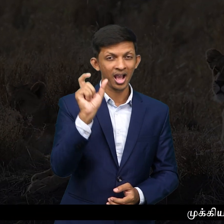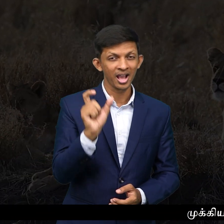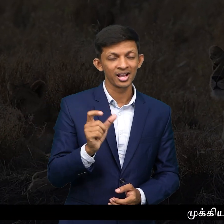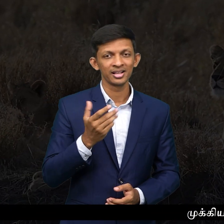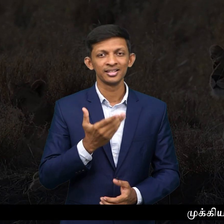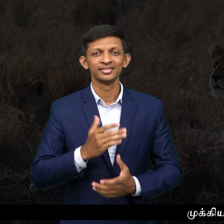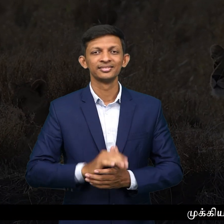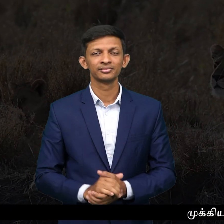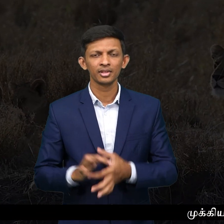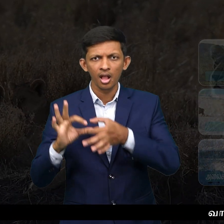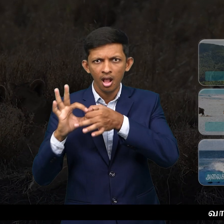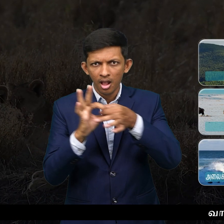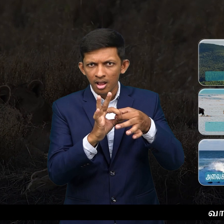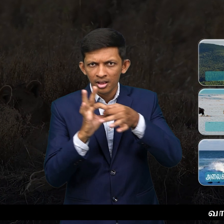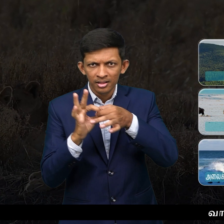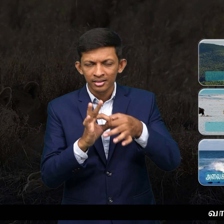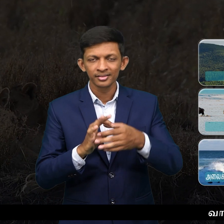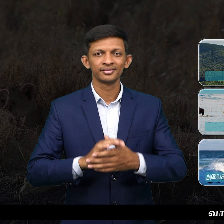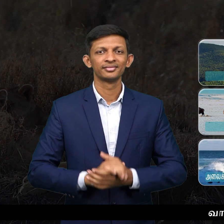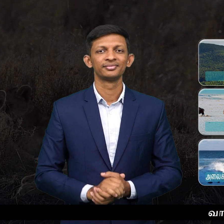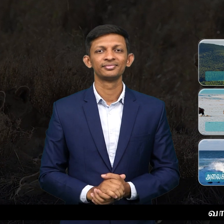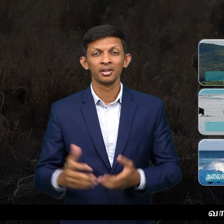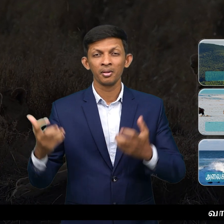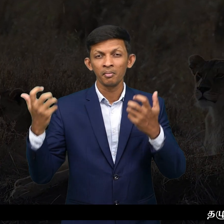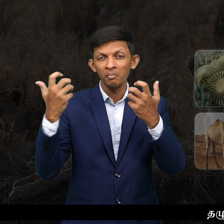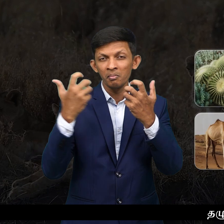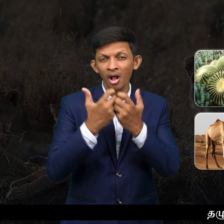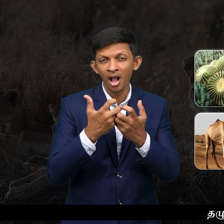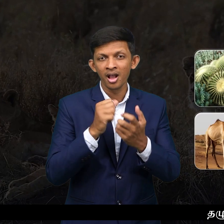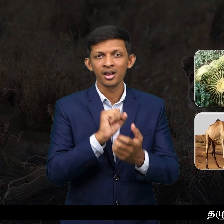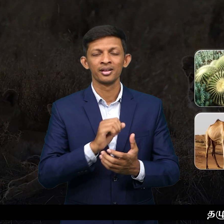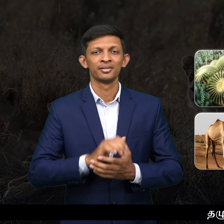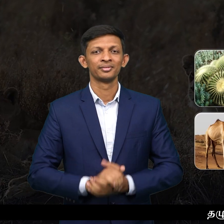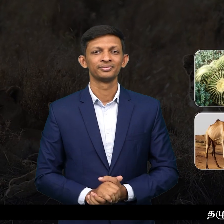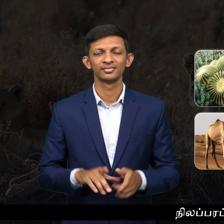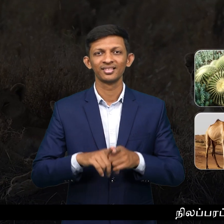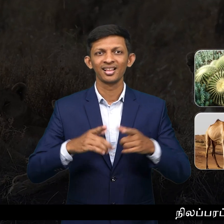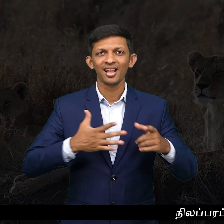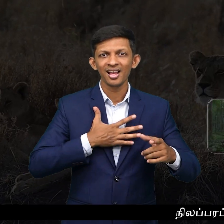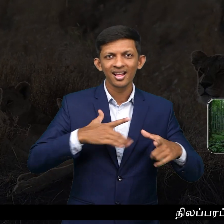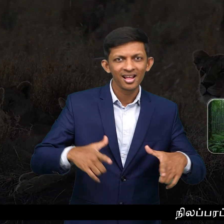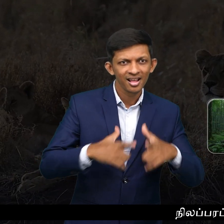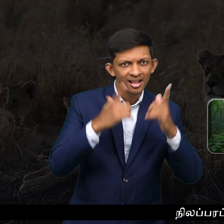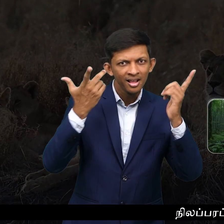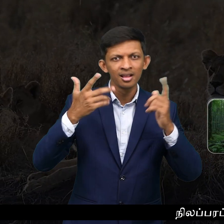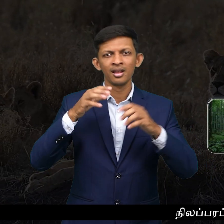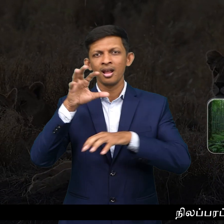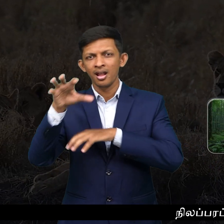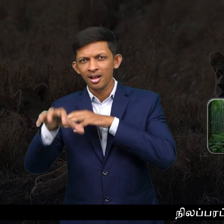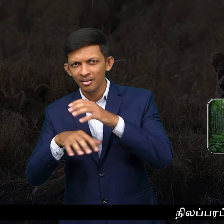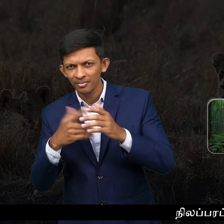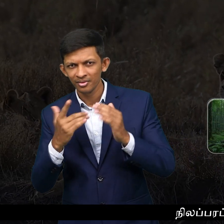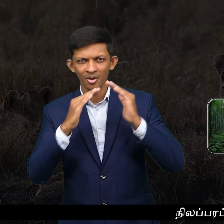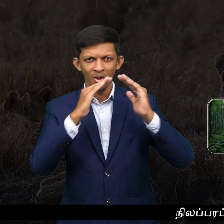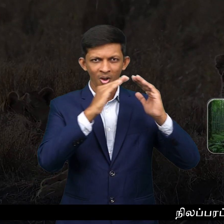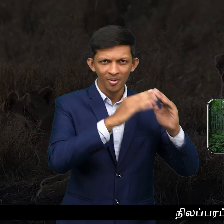முக்கிய குறிப்புகள்: வாழ்விடம், தழுவல்கள், நிலப்பரப்பு வாழ்விடம்,